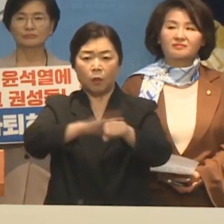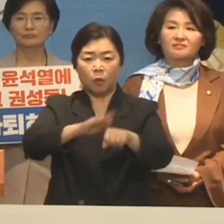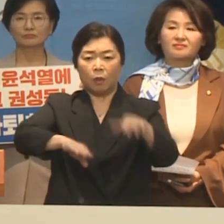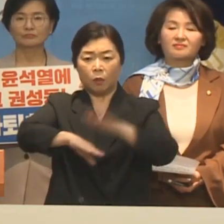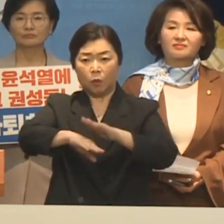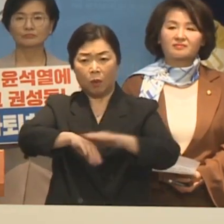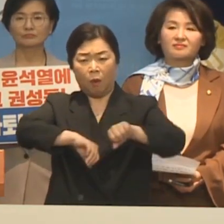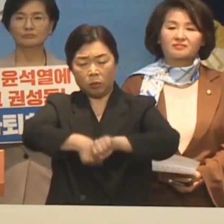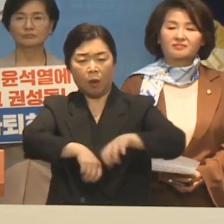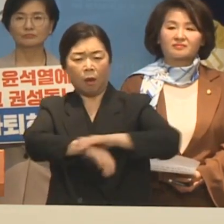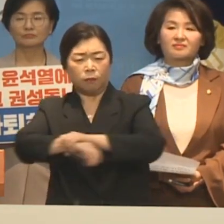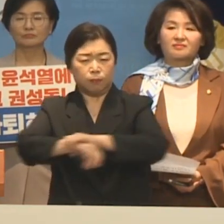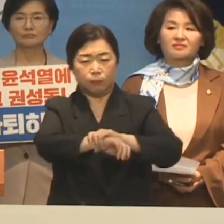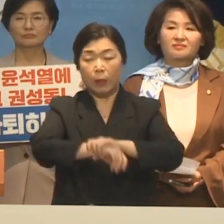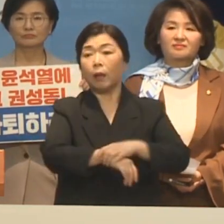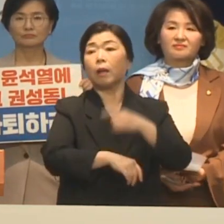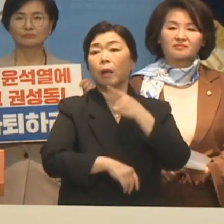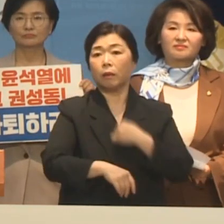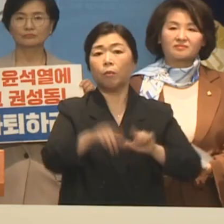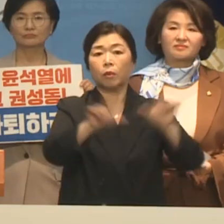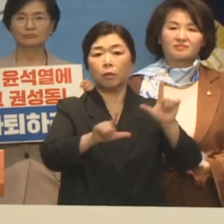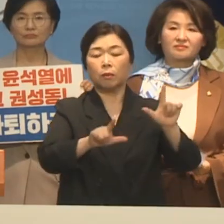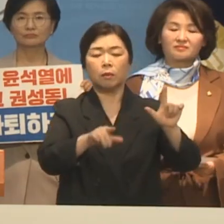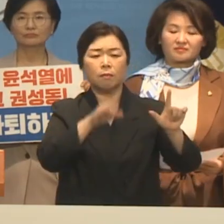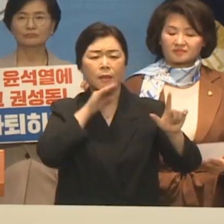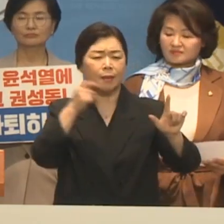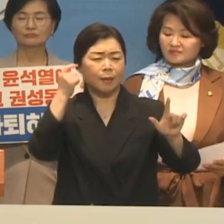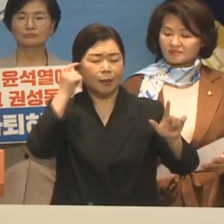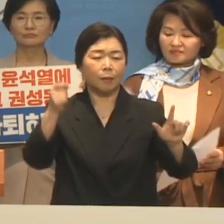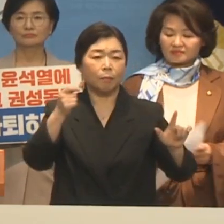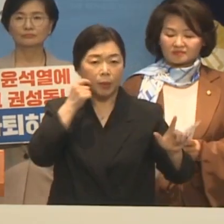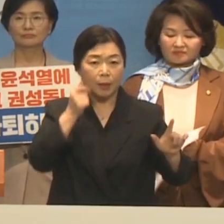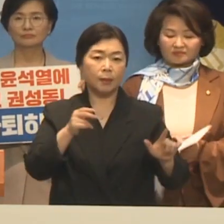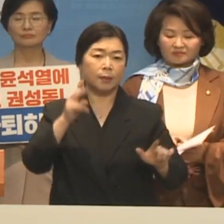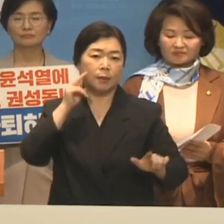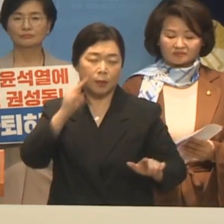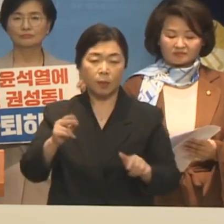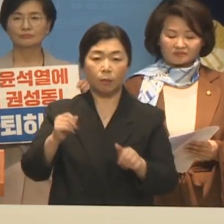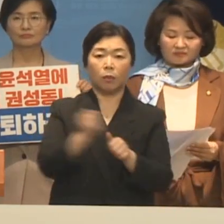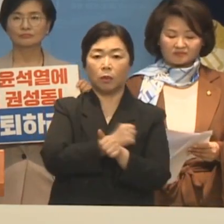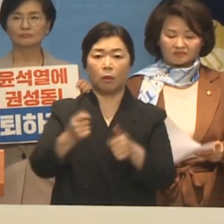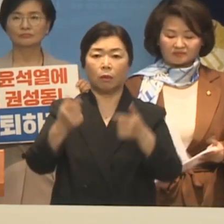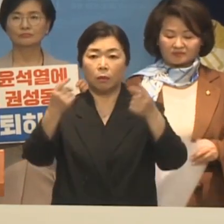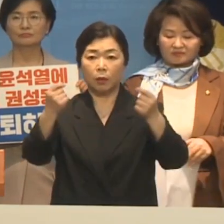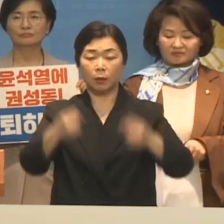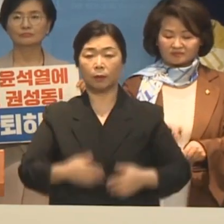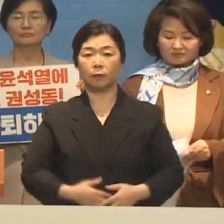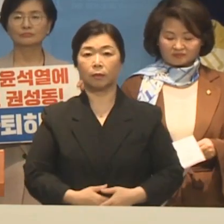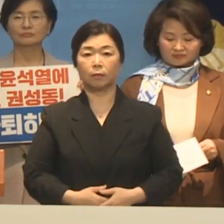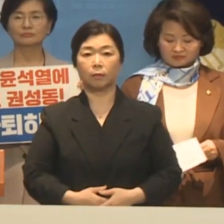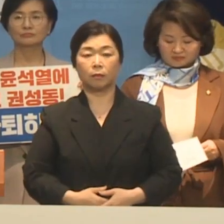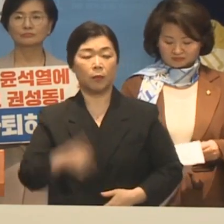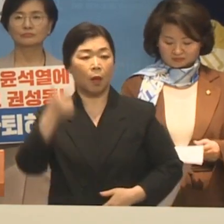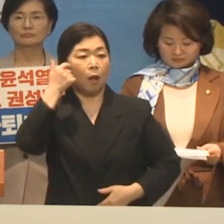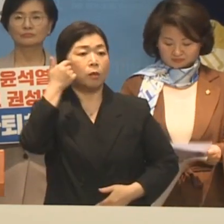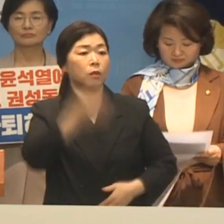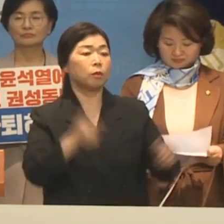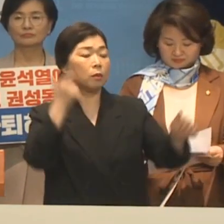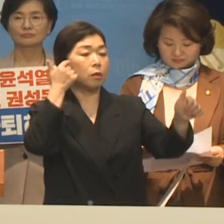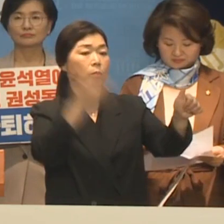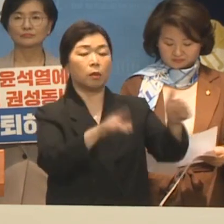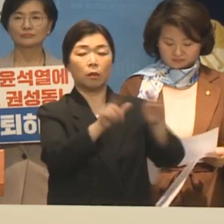행위를 한 것은 상상도 할 수 없는 심각한 폭력 행위입니다. 질문하는